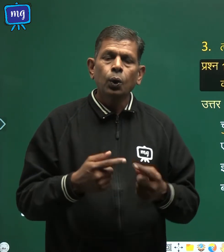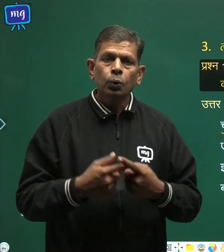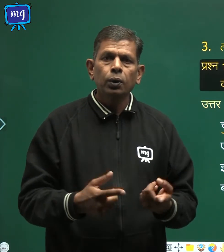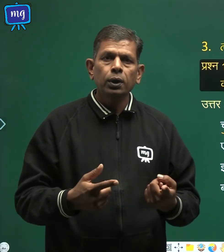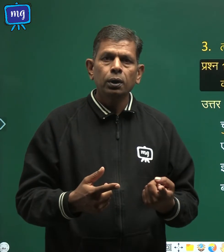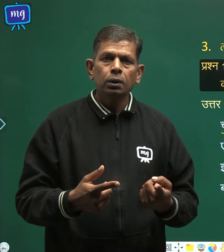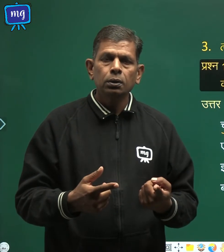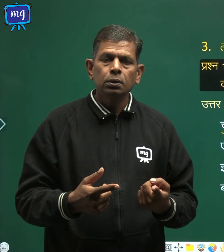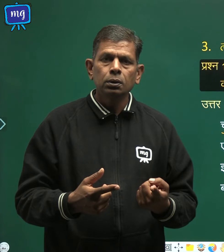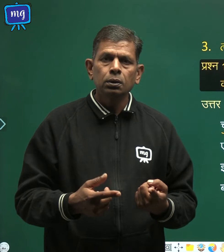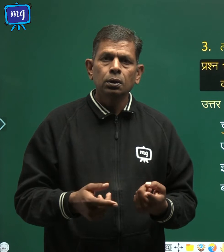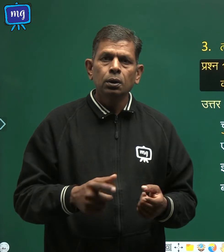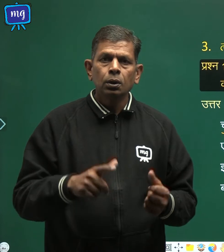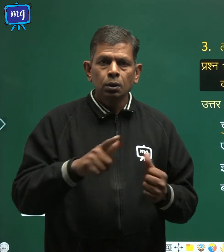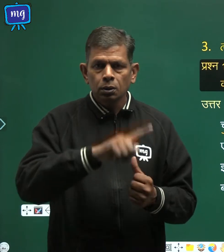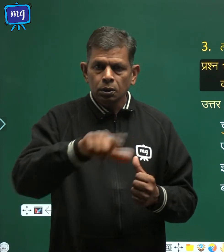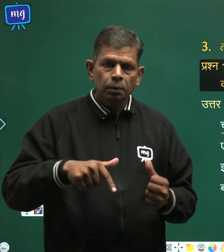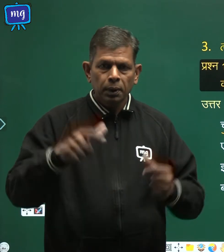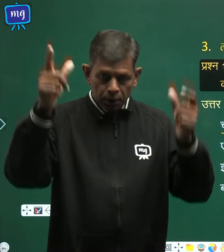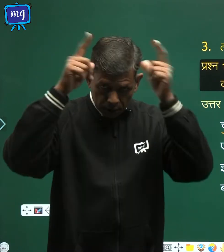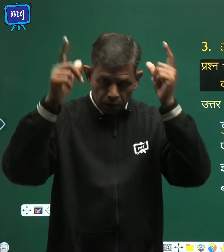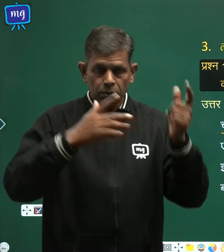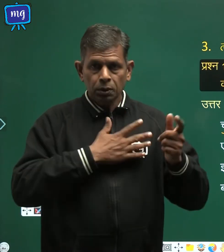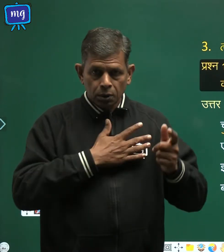क्योंकि सभी जीव जंतु